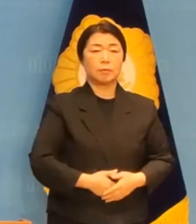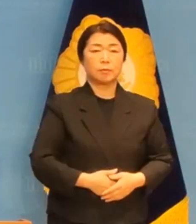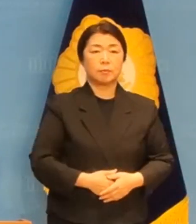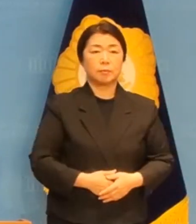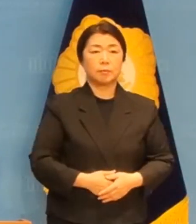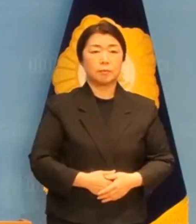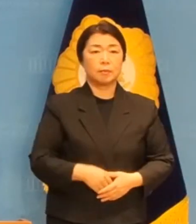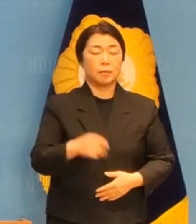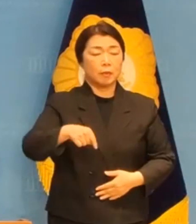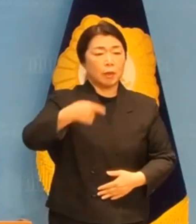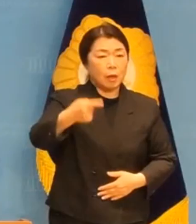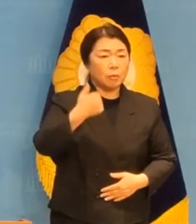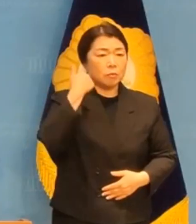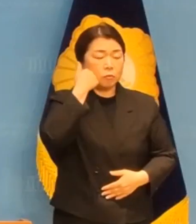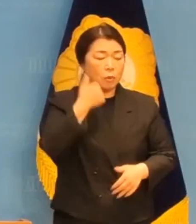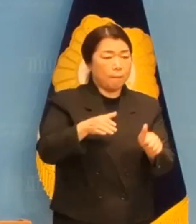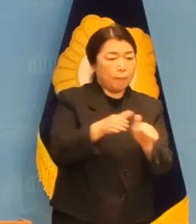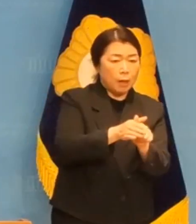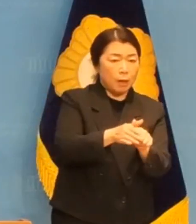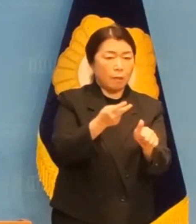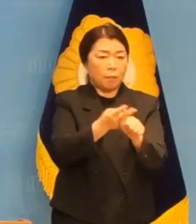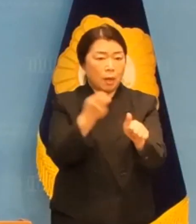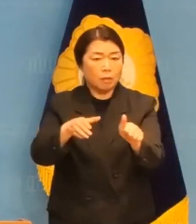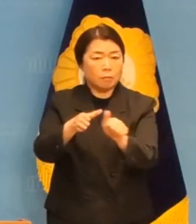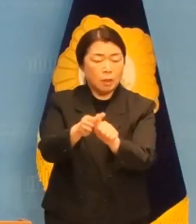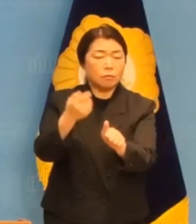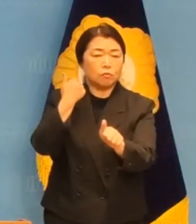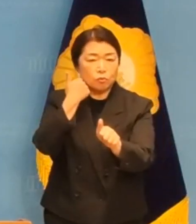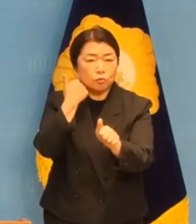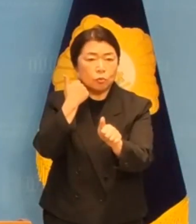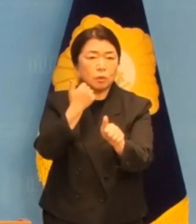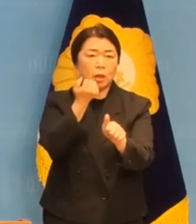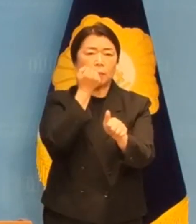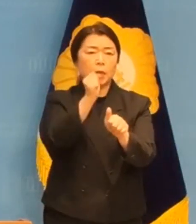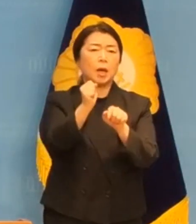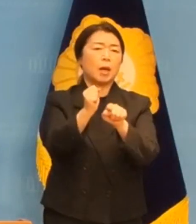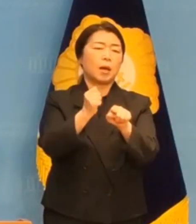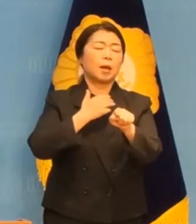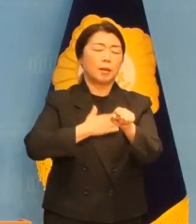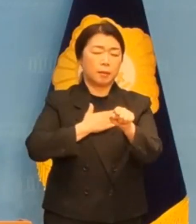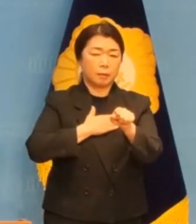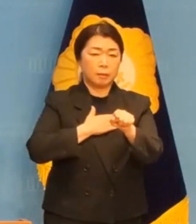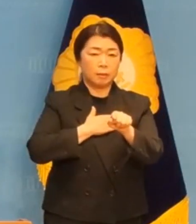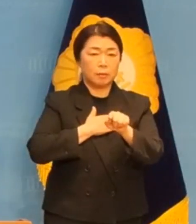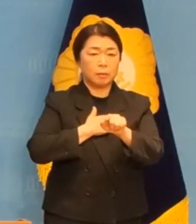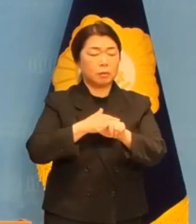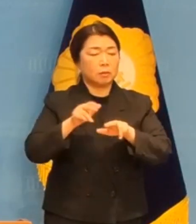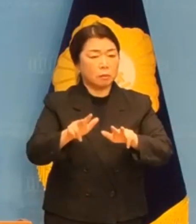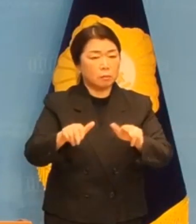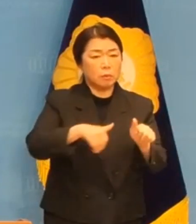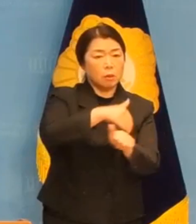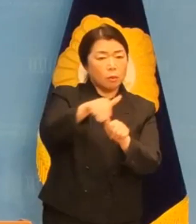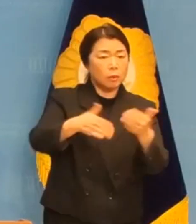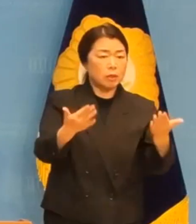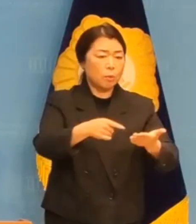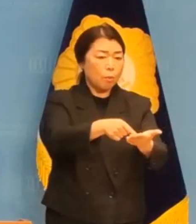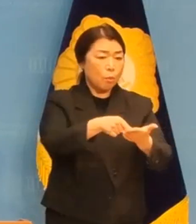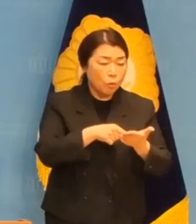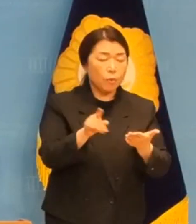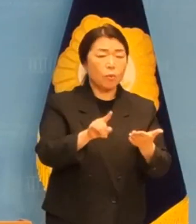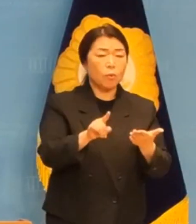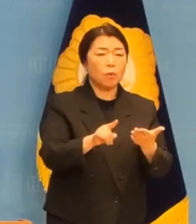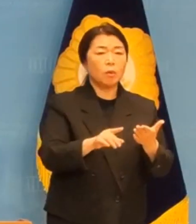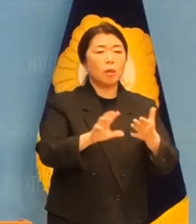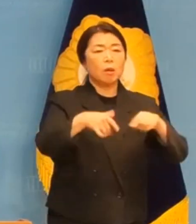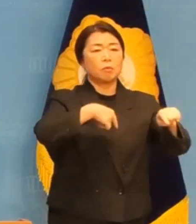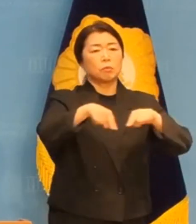다음 찍어내기 대상은 누가 될지 뻔해 보인다는 현실 자체가 지금의 업무 보고가 이미 국정